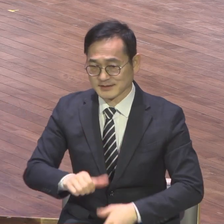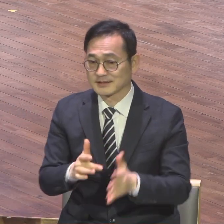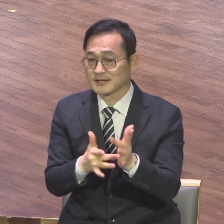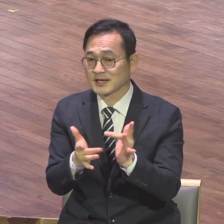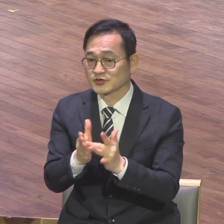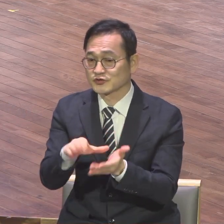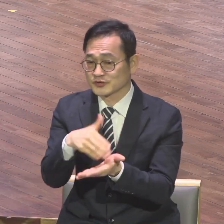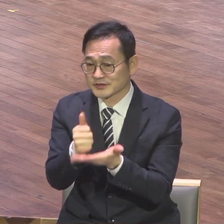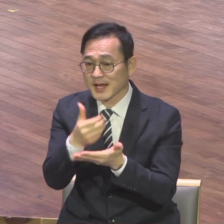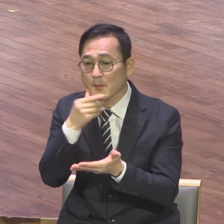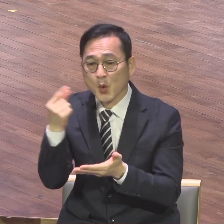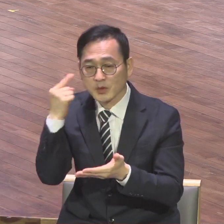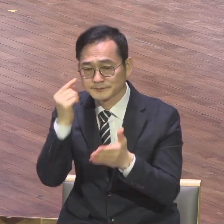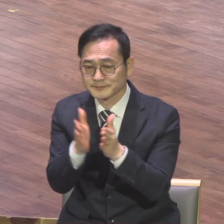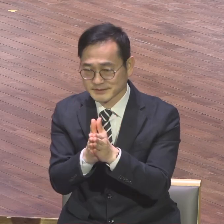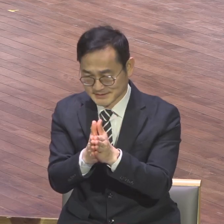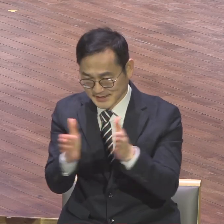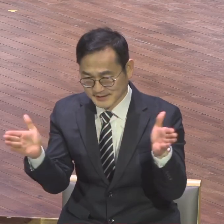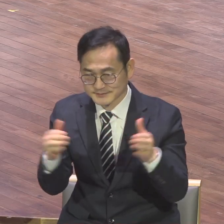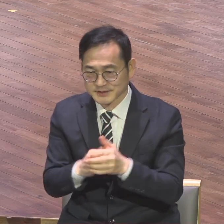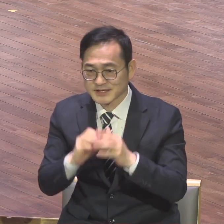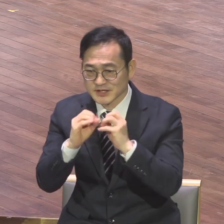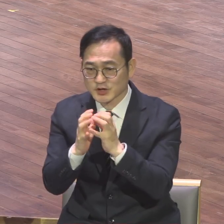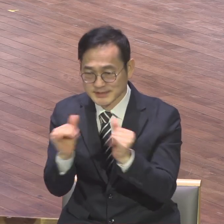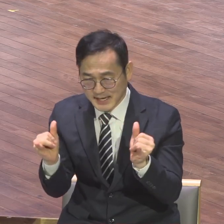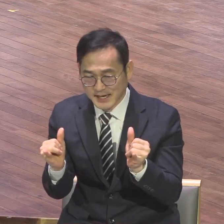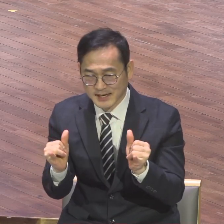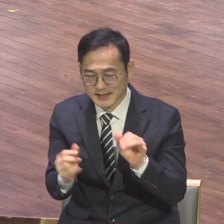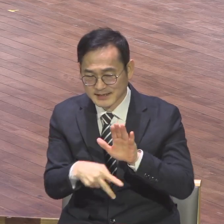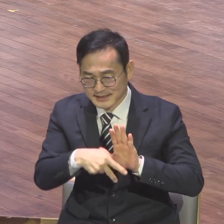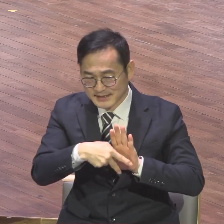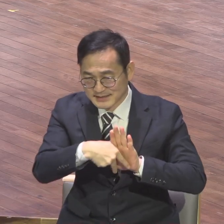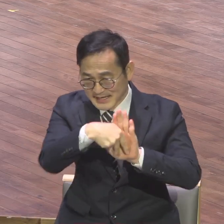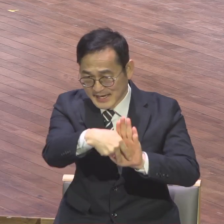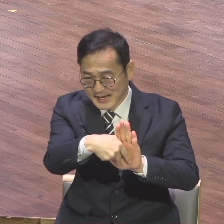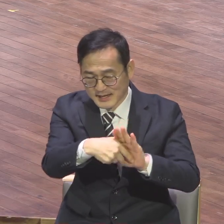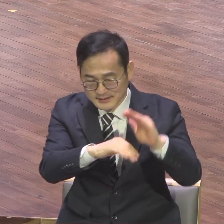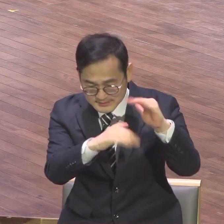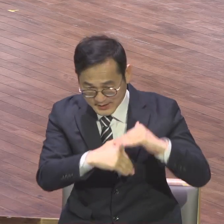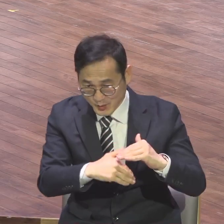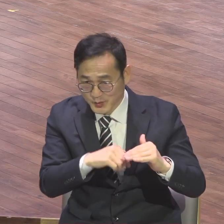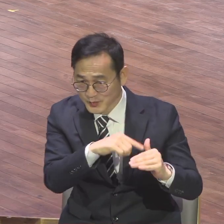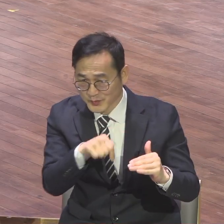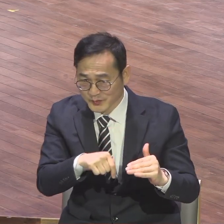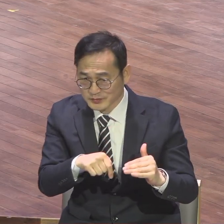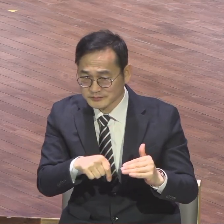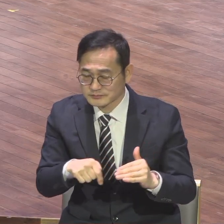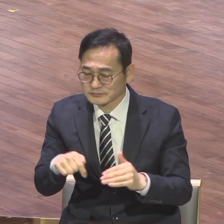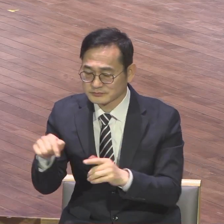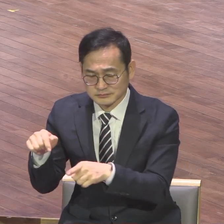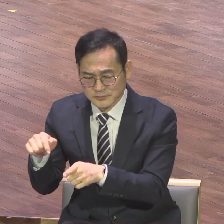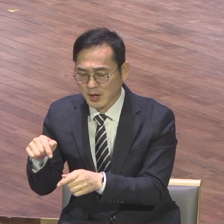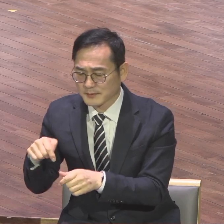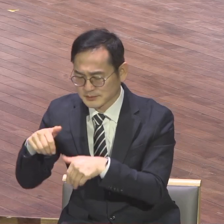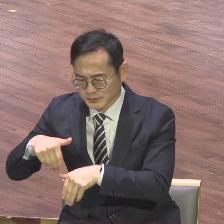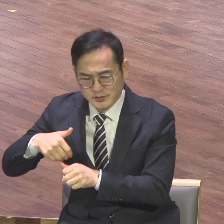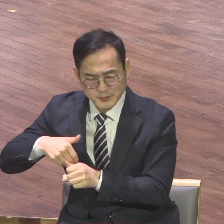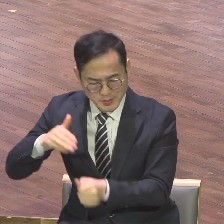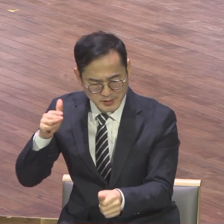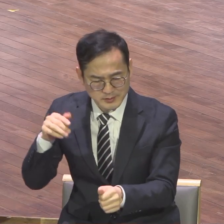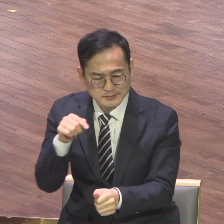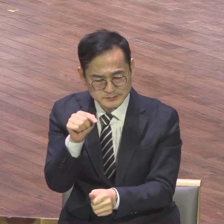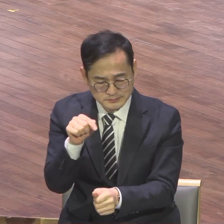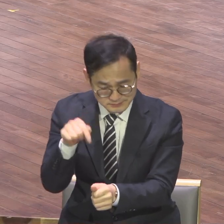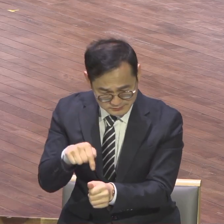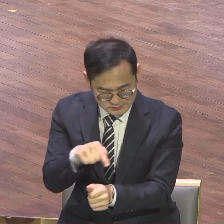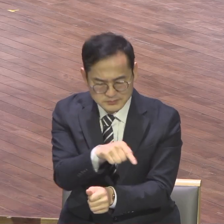예수 그리스도의 복음의 시작이라. 선지자 이사야의 글에 보라, 내가 내 사자를 내 앞에 보내노니 그가 내 길을